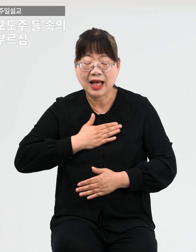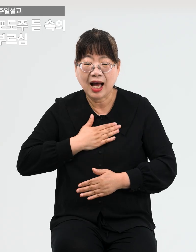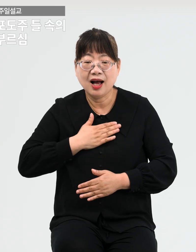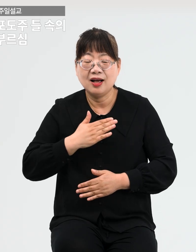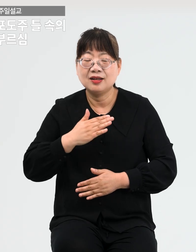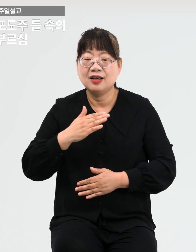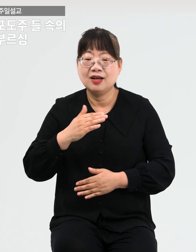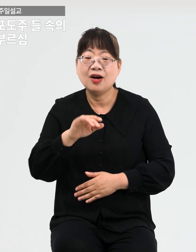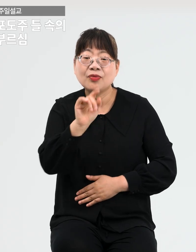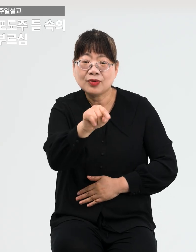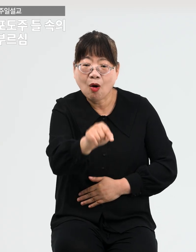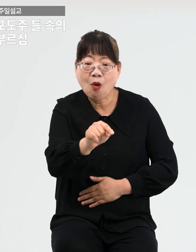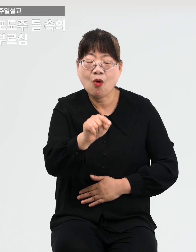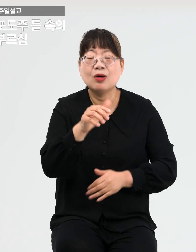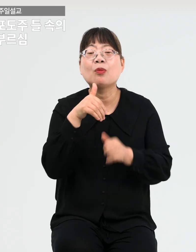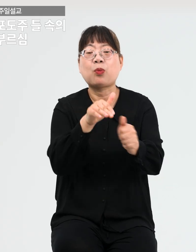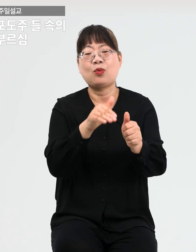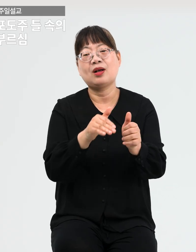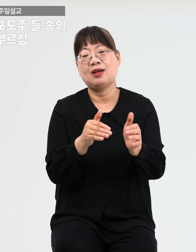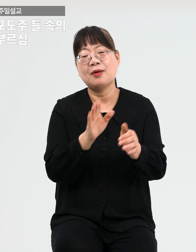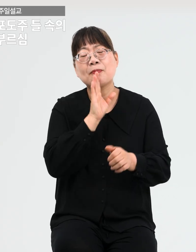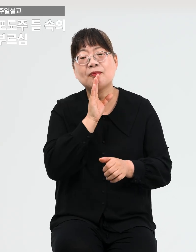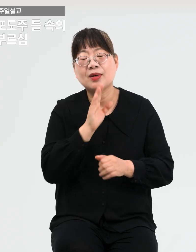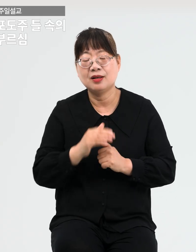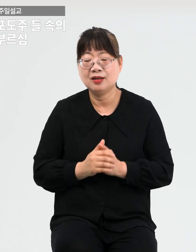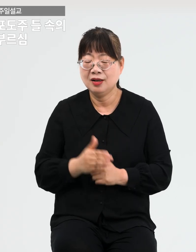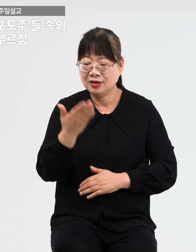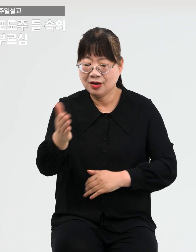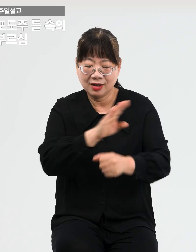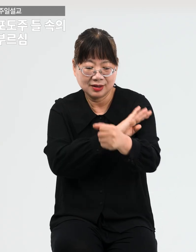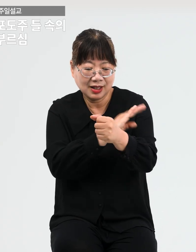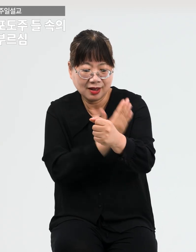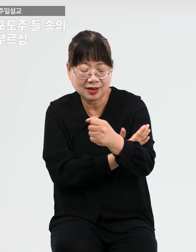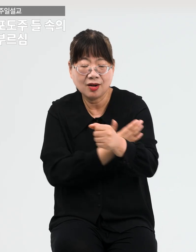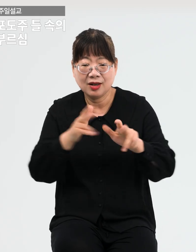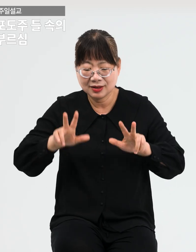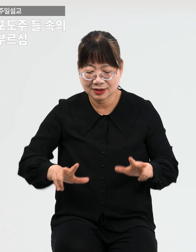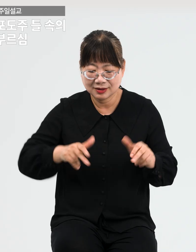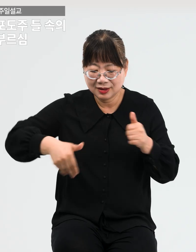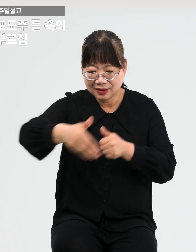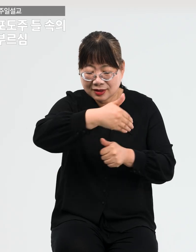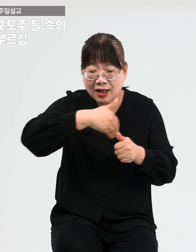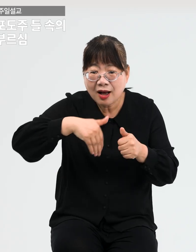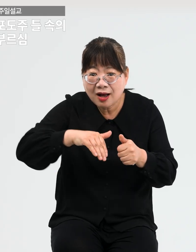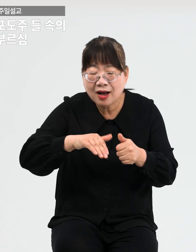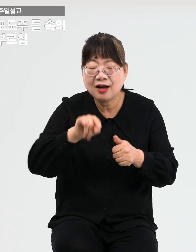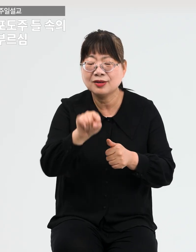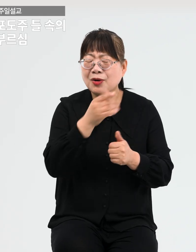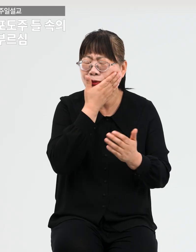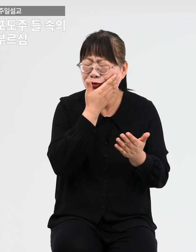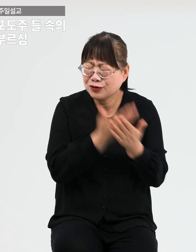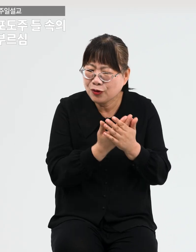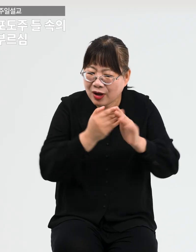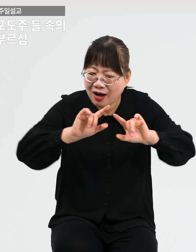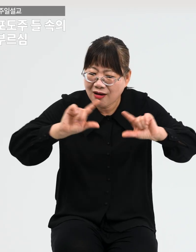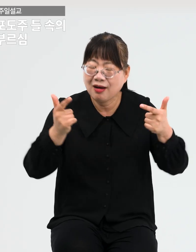아니냐. 이게 무슨 얘기죠? 너의 자격, 너의 지금의 상황, 그게 중요하지